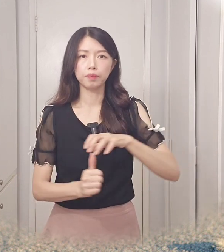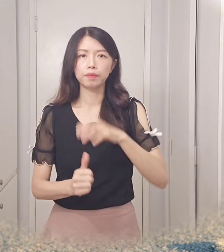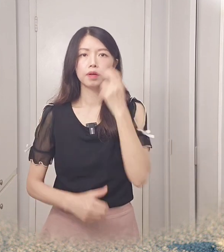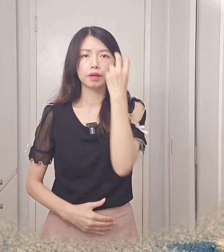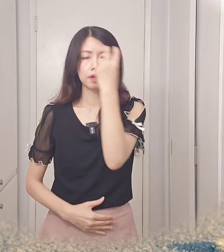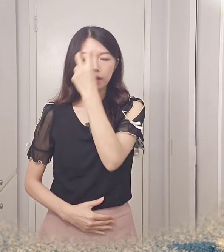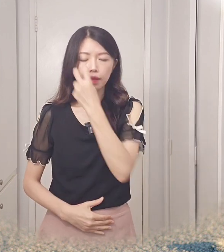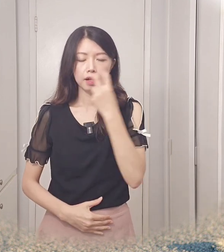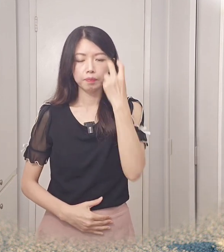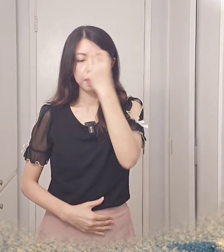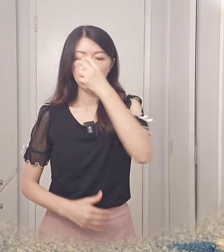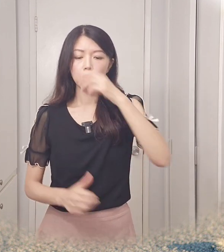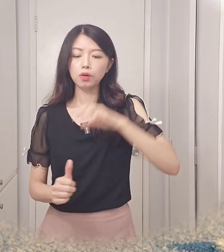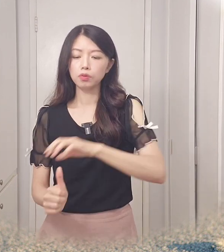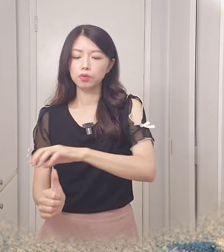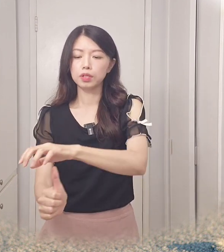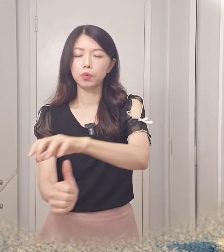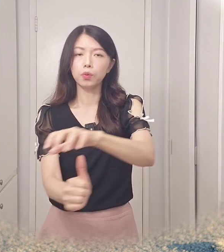돼요.